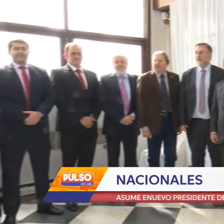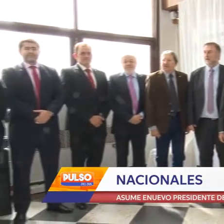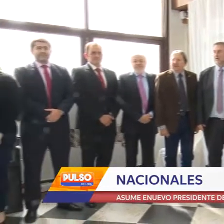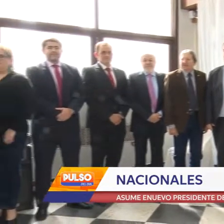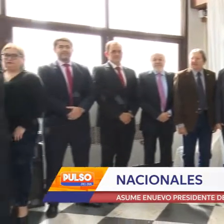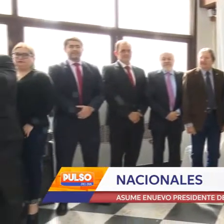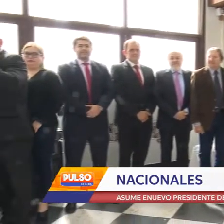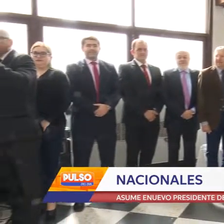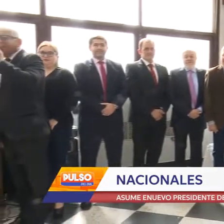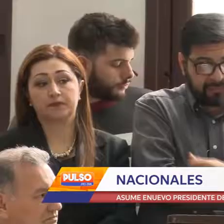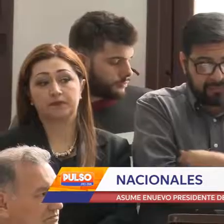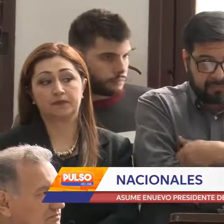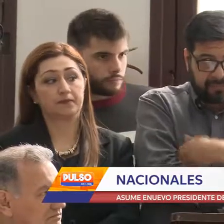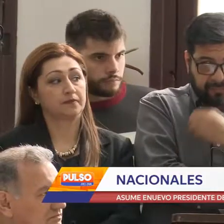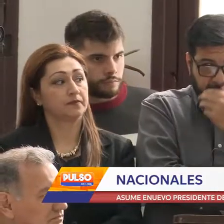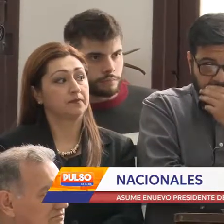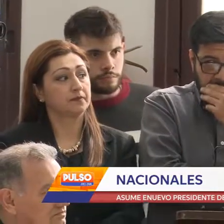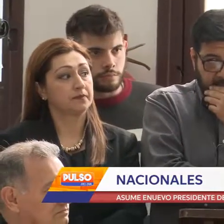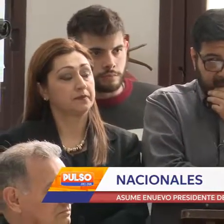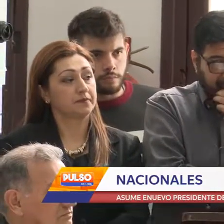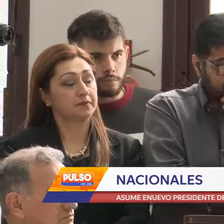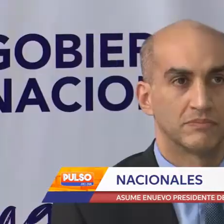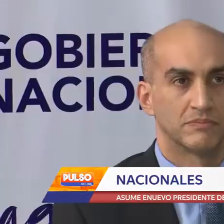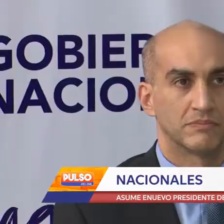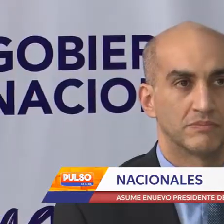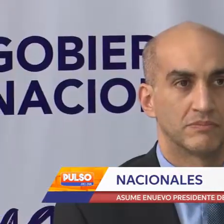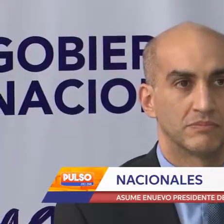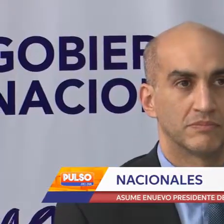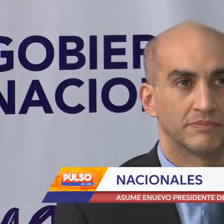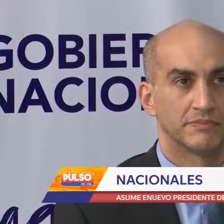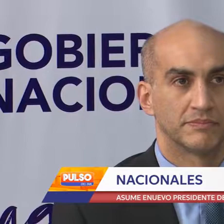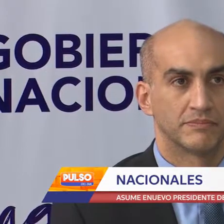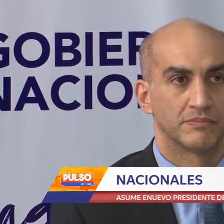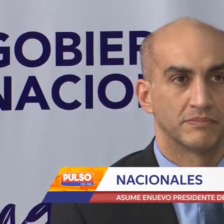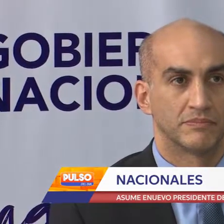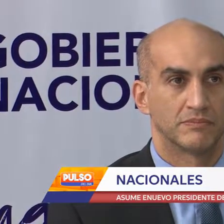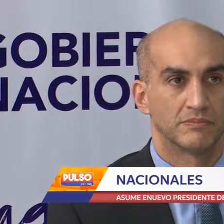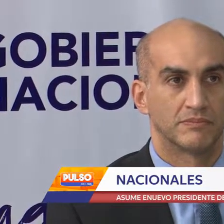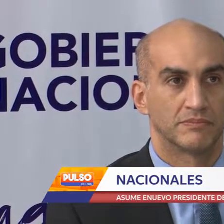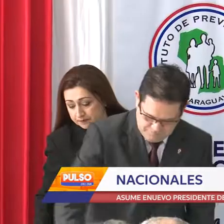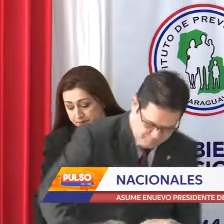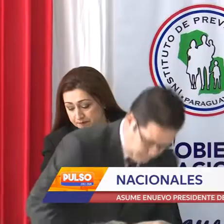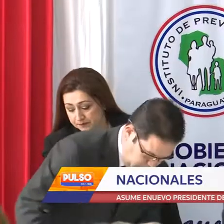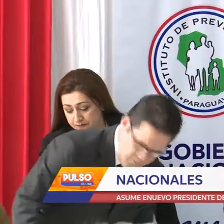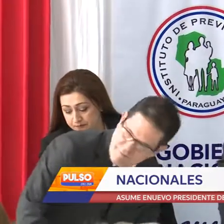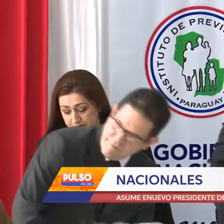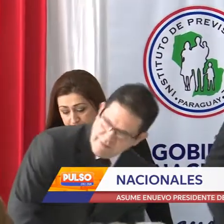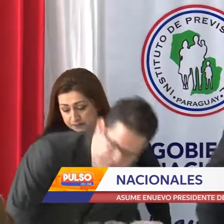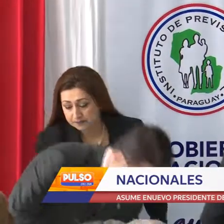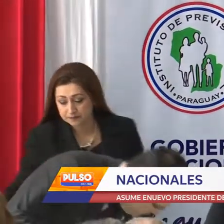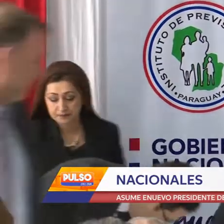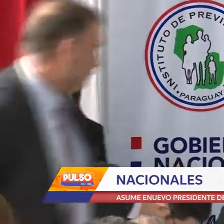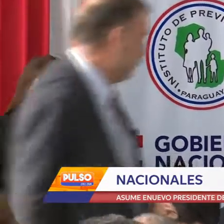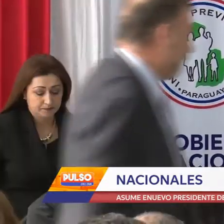asumidos y con el ojo y la mente puesta en que la mejora de los servicios para los asegurados es el único fin.